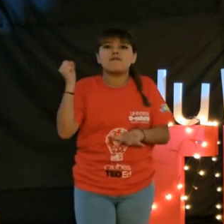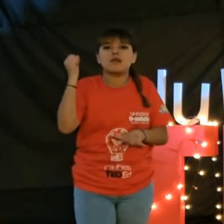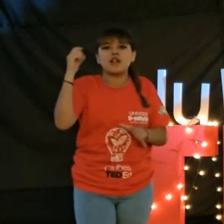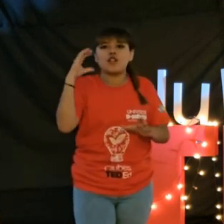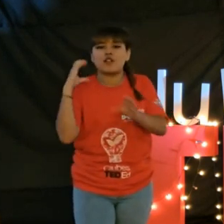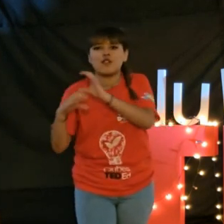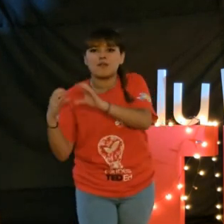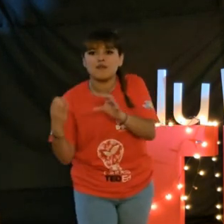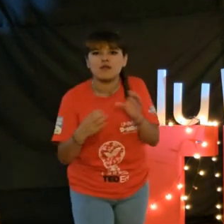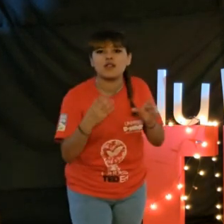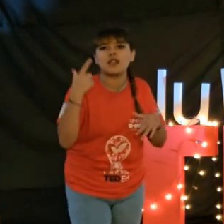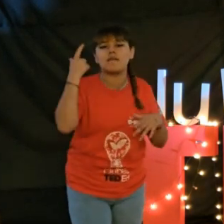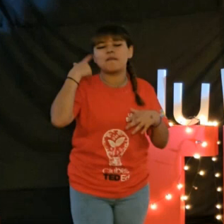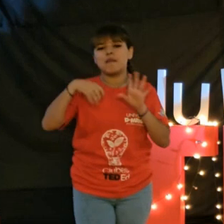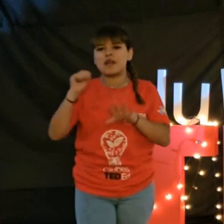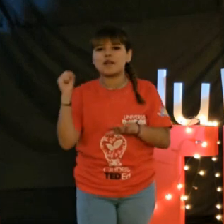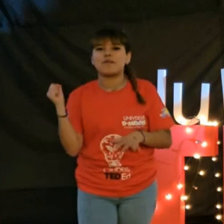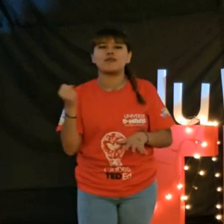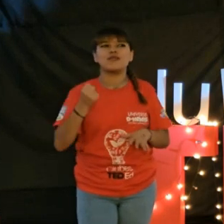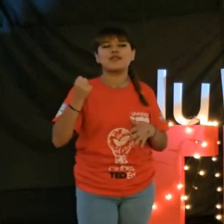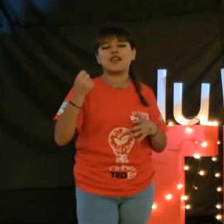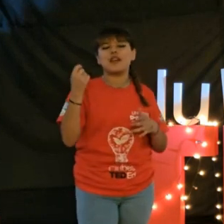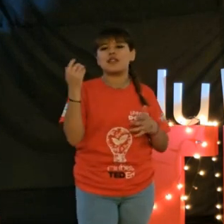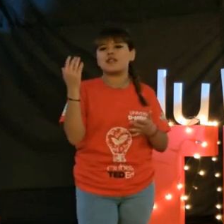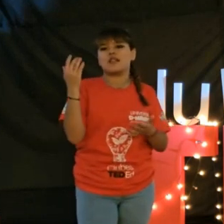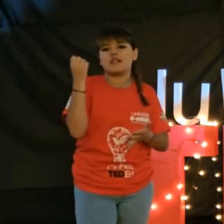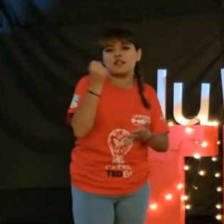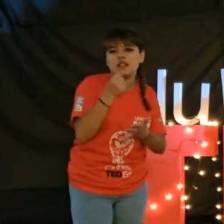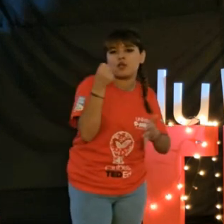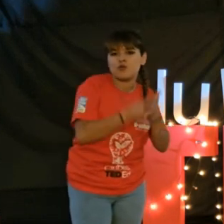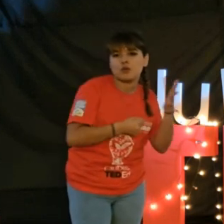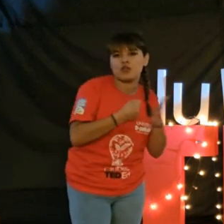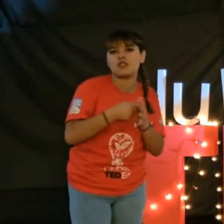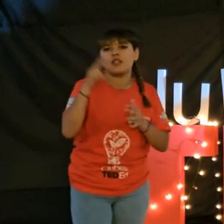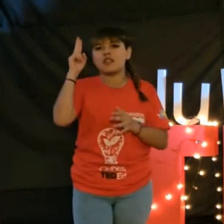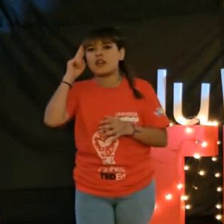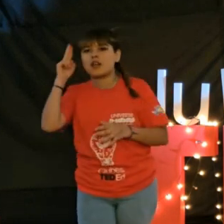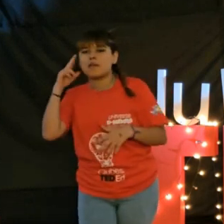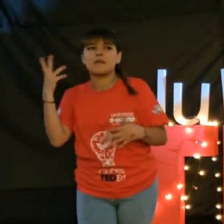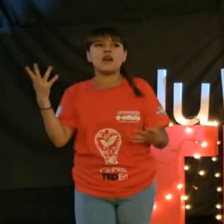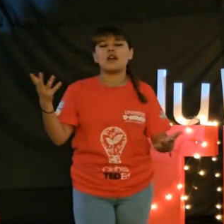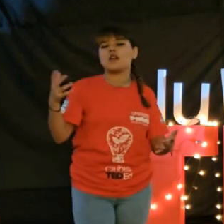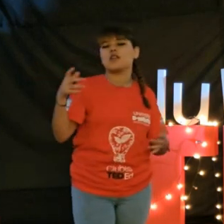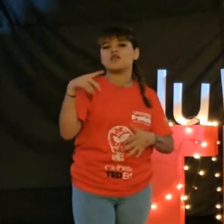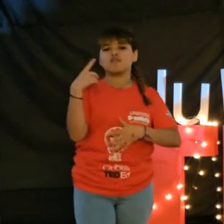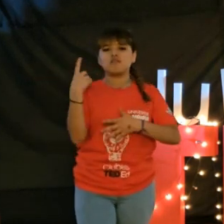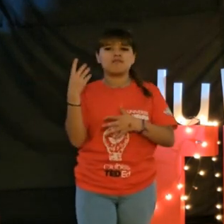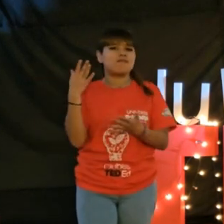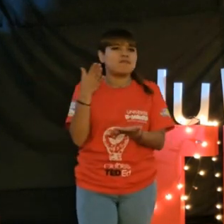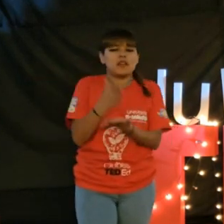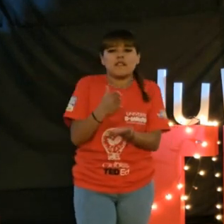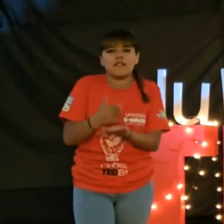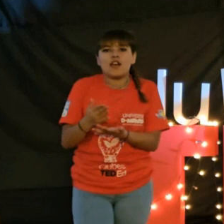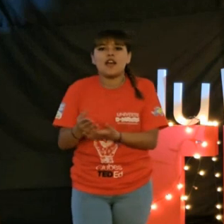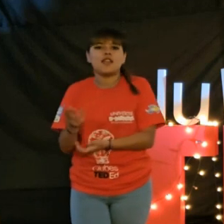señas. Porque es muy importante para nosotros los sordos poder tener una comunicación que venimos luchando por nuestro